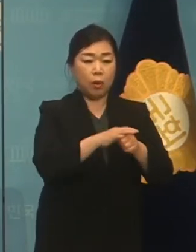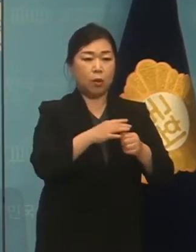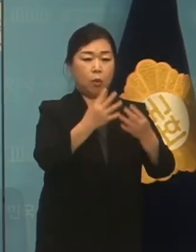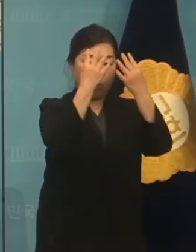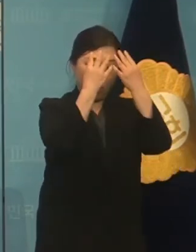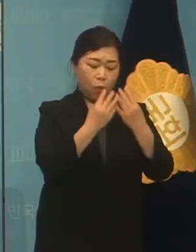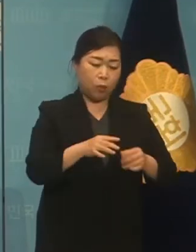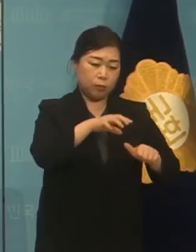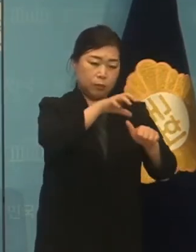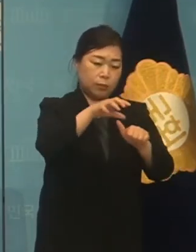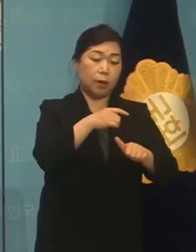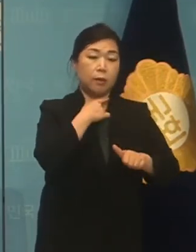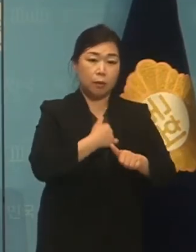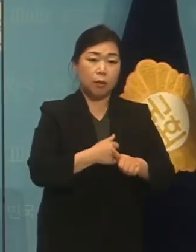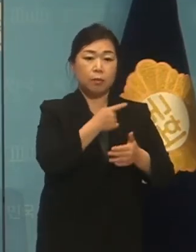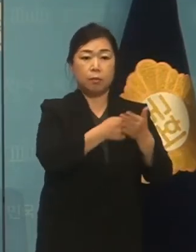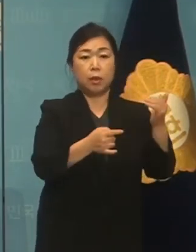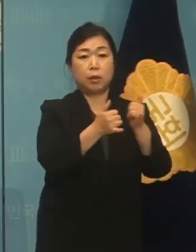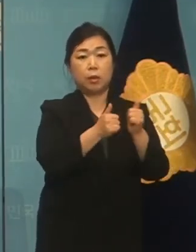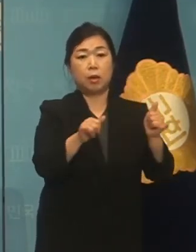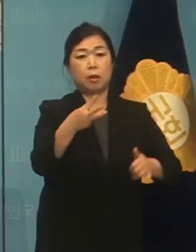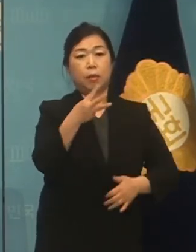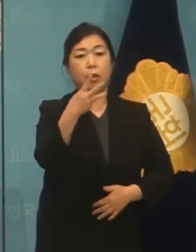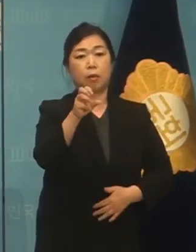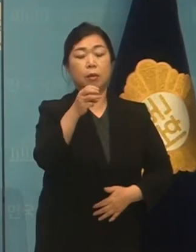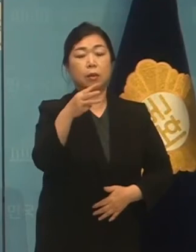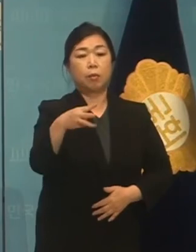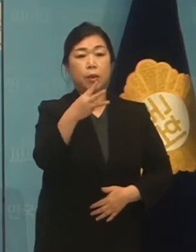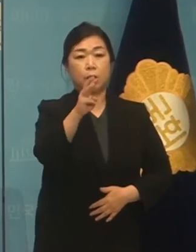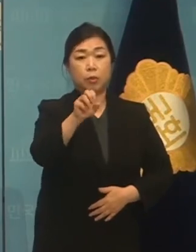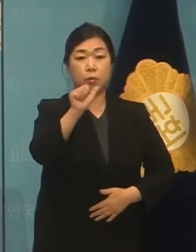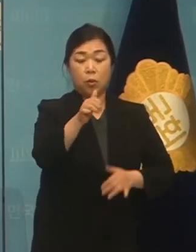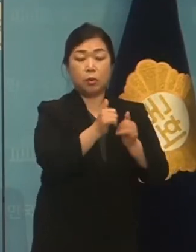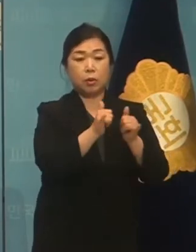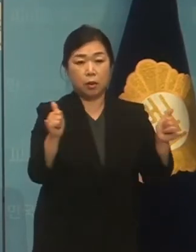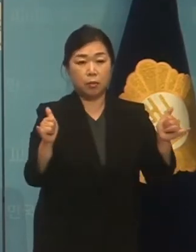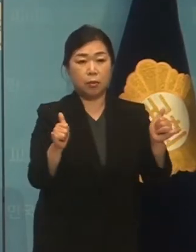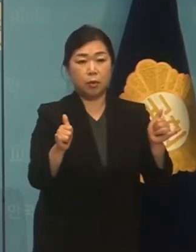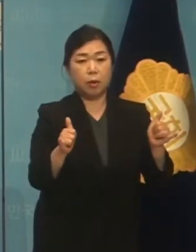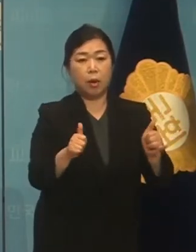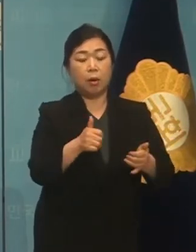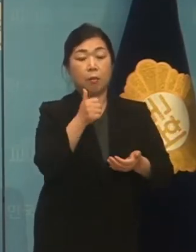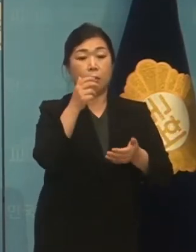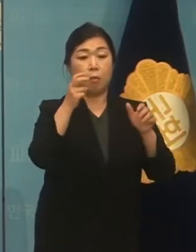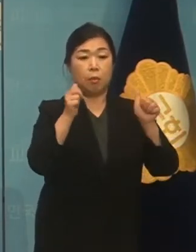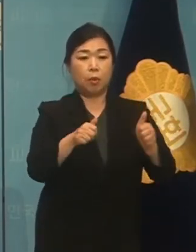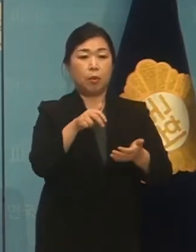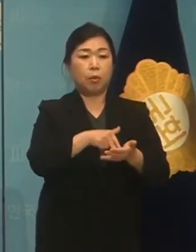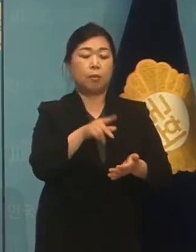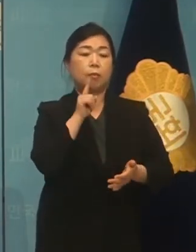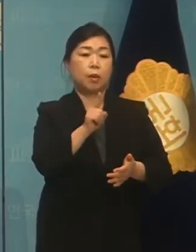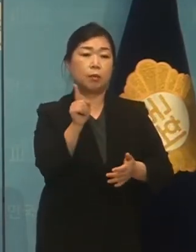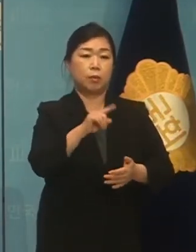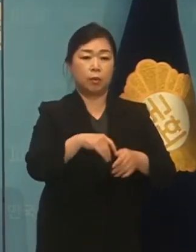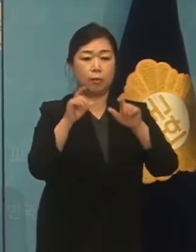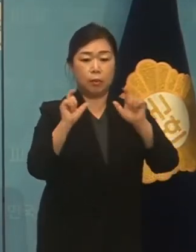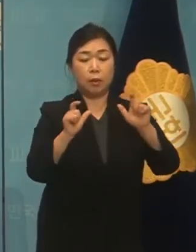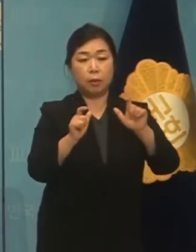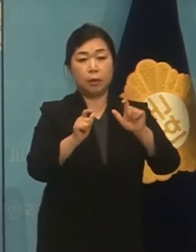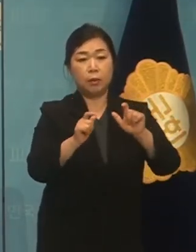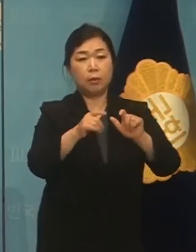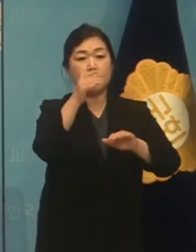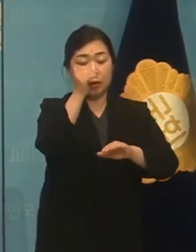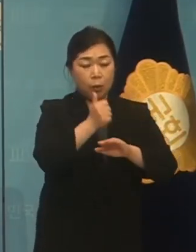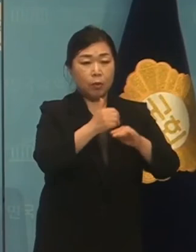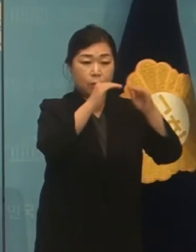수밖에 없었던 피해자 335명에 대해 법원이 어제 무죄 판결을 내렸습니다. 지극히 당연한